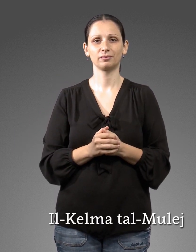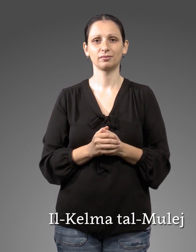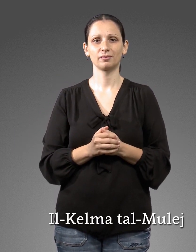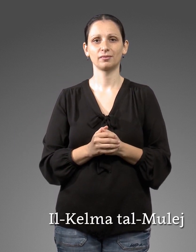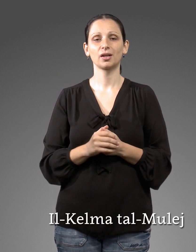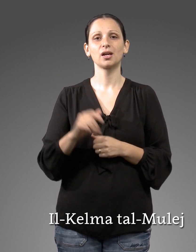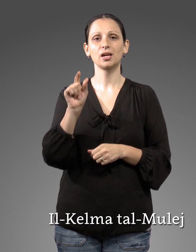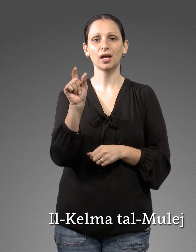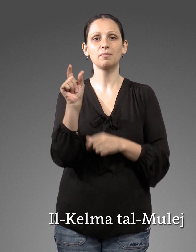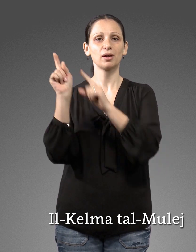Jikarmata l-mulej